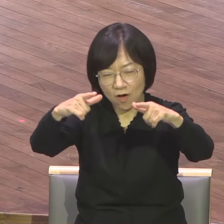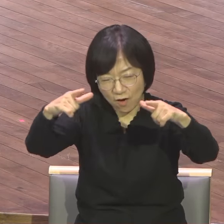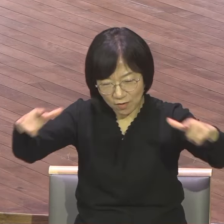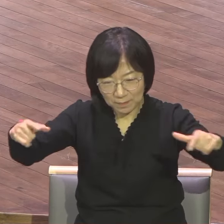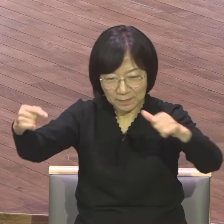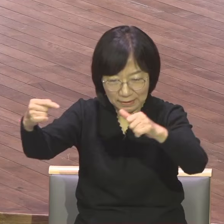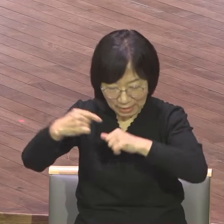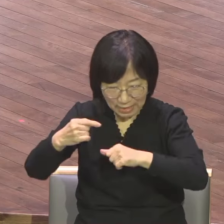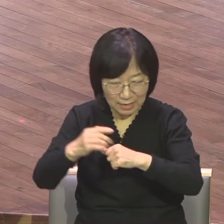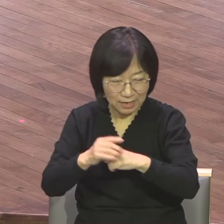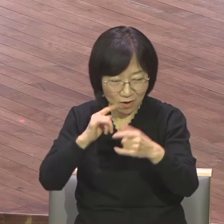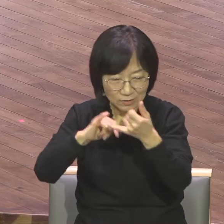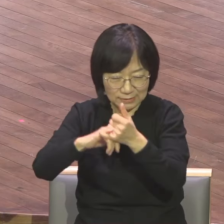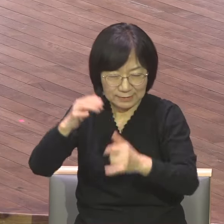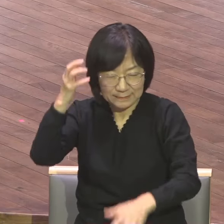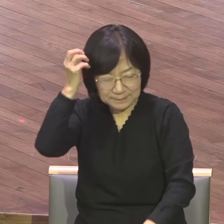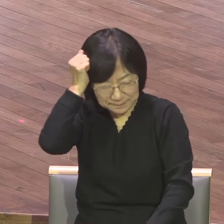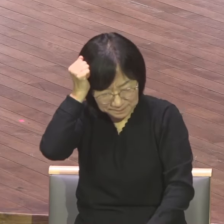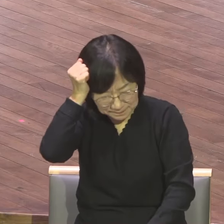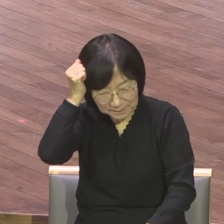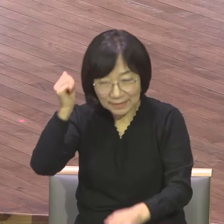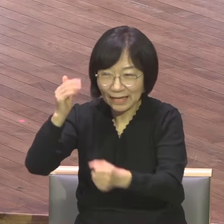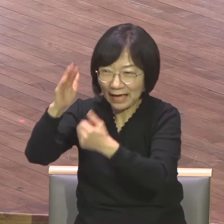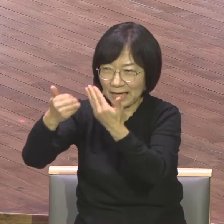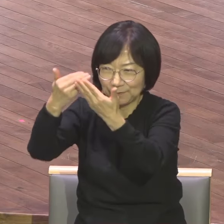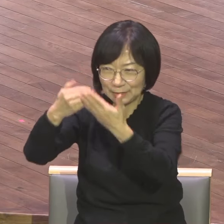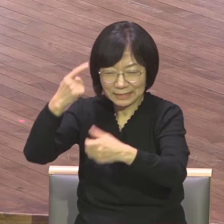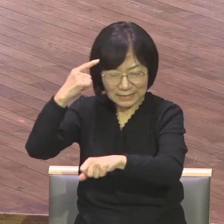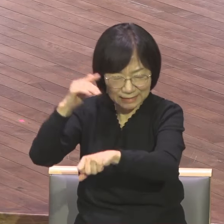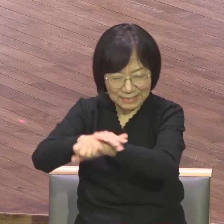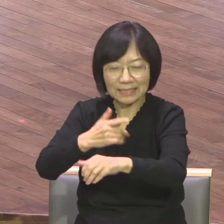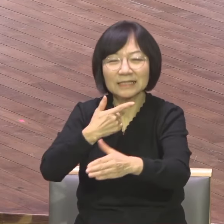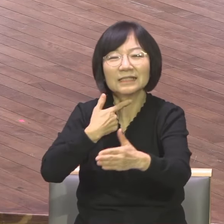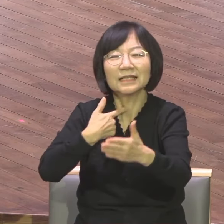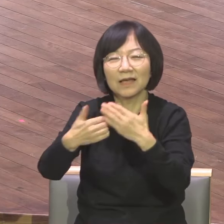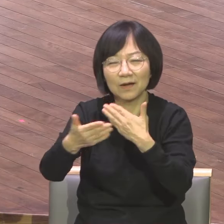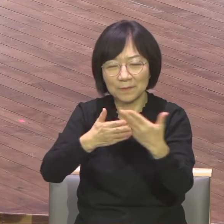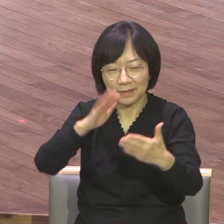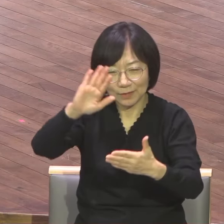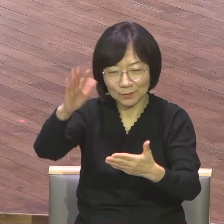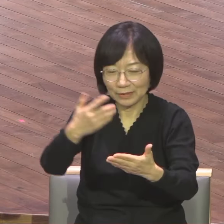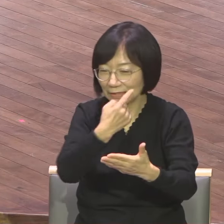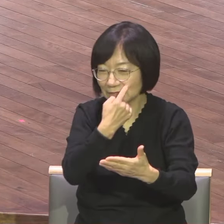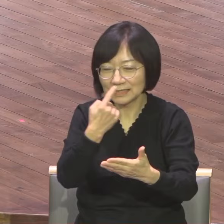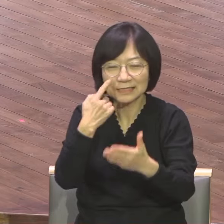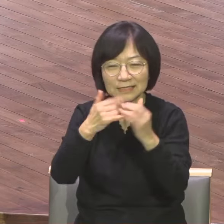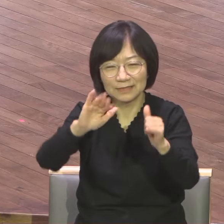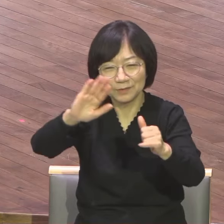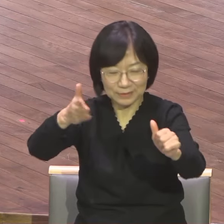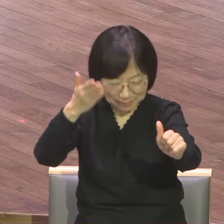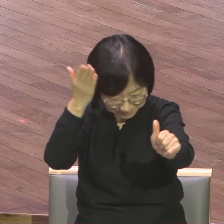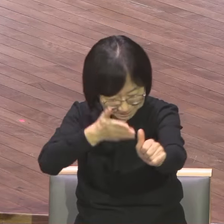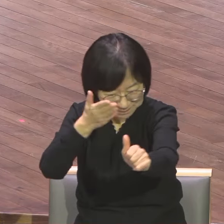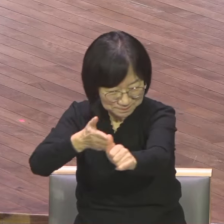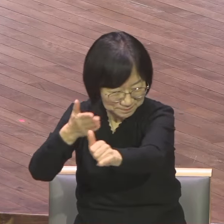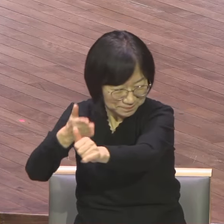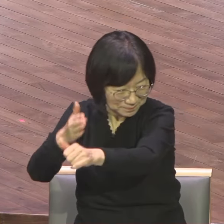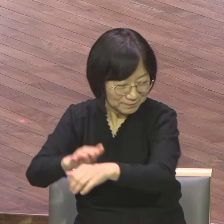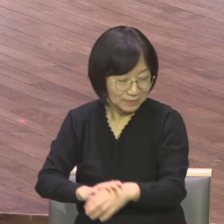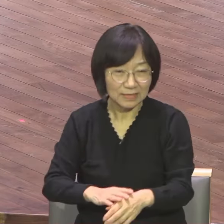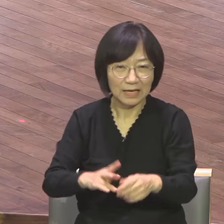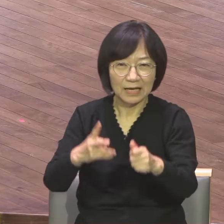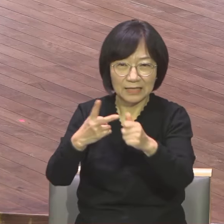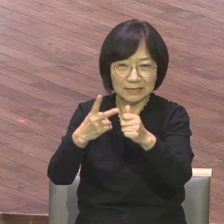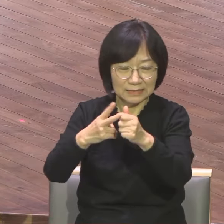역사를 체험하는 증인들 되시기를 주님으로 축복합니다. 두 번째로 말씀이 주도하는 삶입니다. 8절입니다. 내